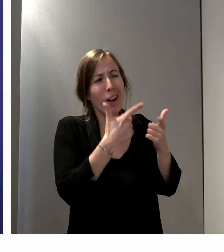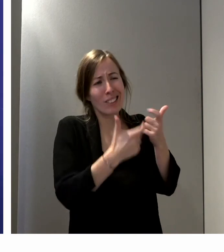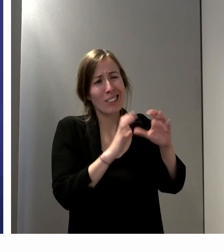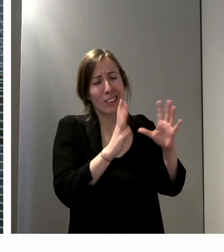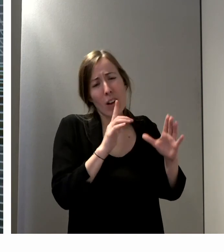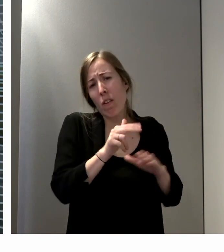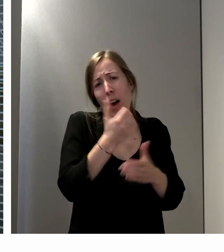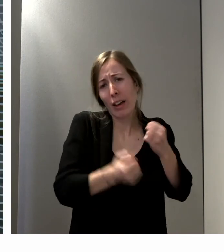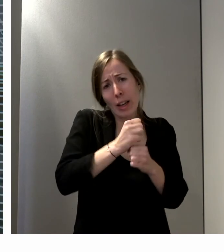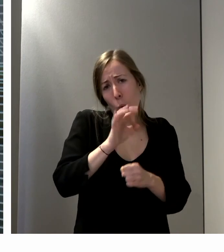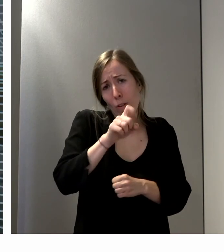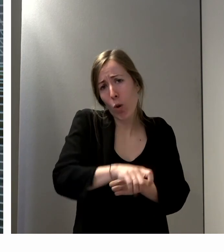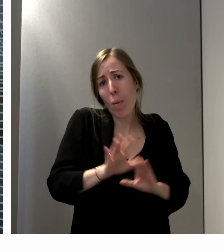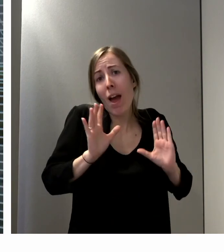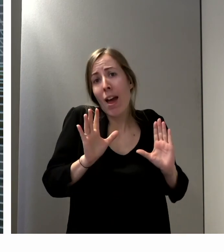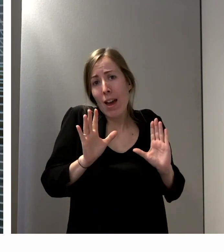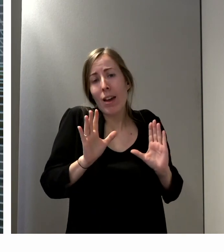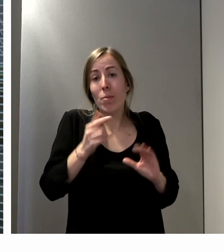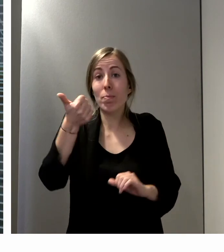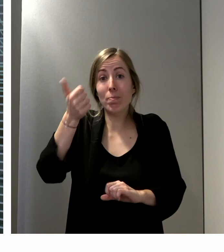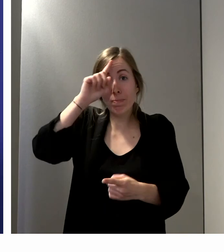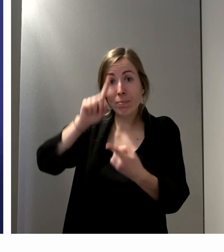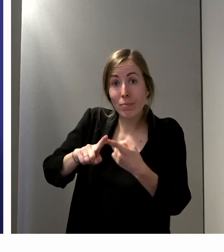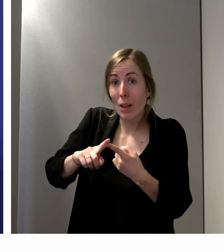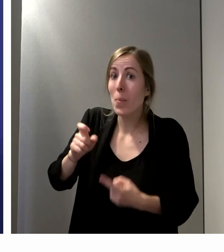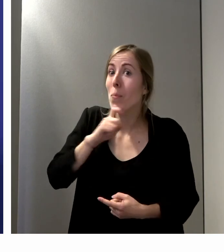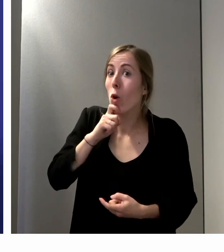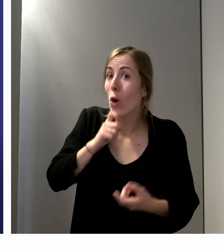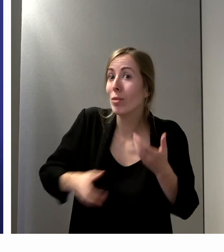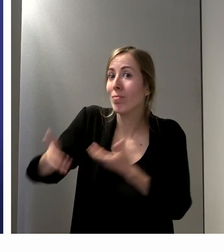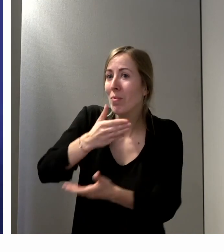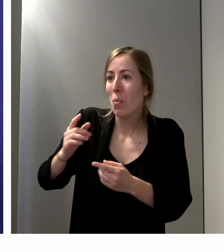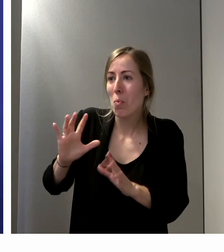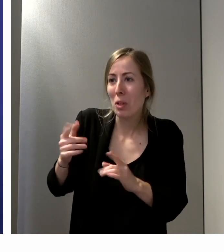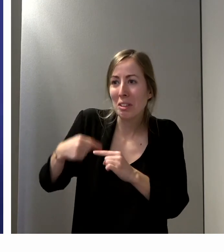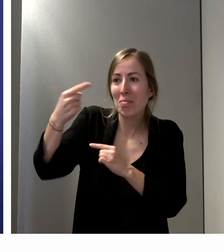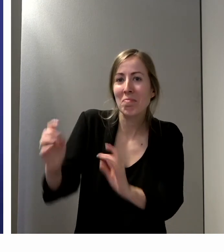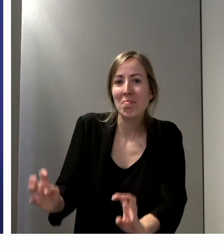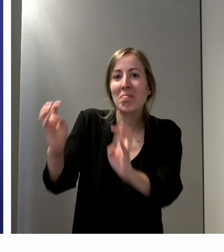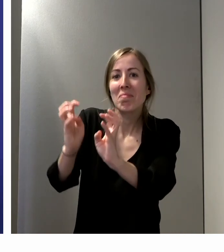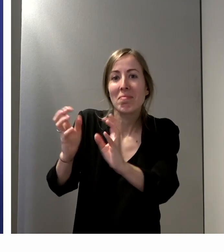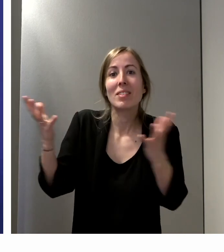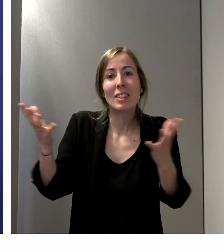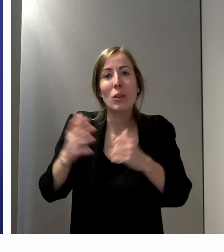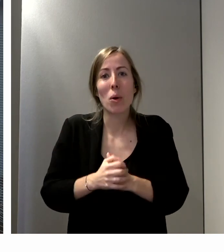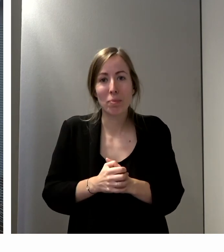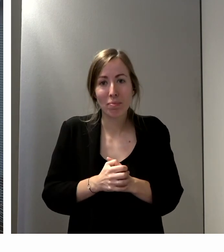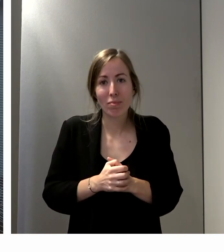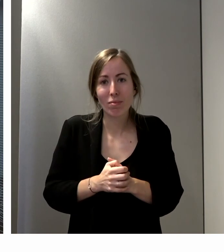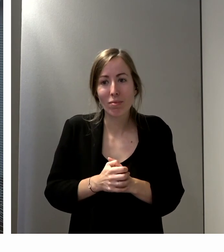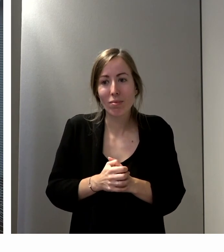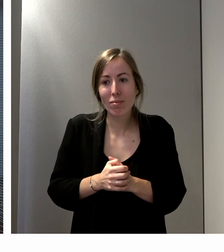va falloir mettre en place. Il y a un sujet qu'on n'a pas abordé et qui fera peut-être l'objet d'une autre table ronde, c'est la solvabilisation de